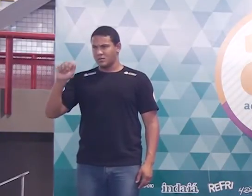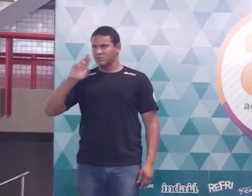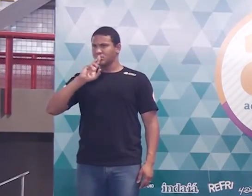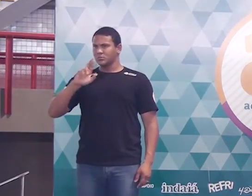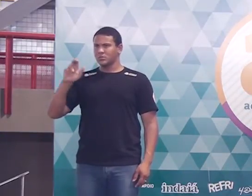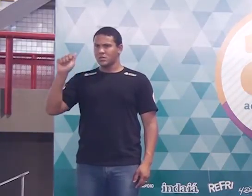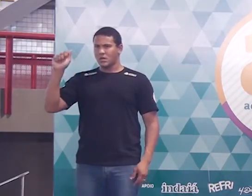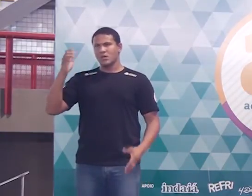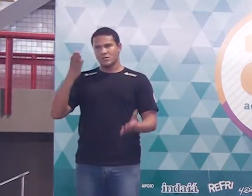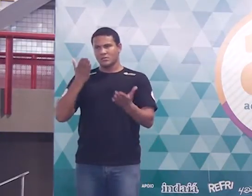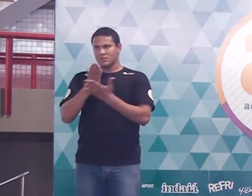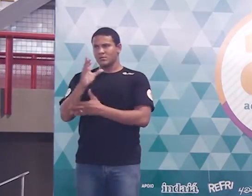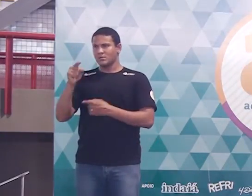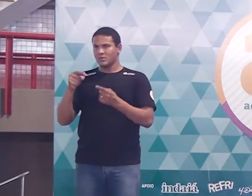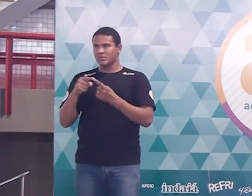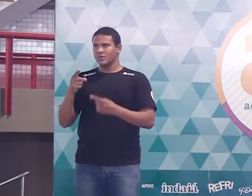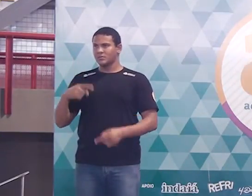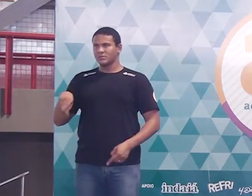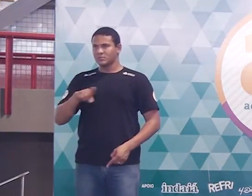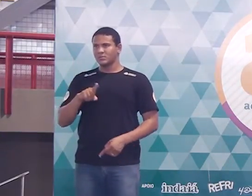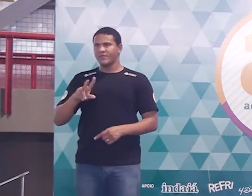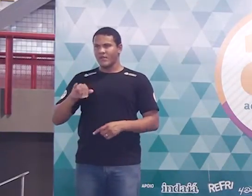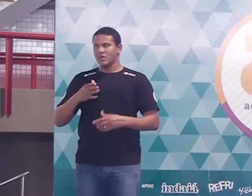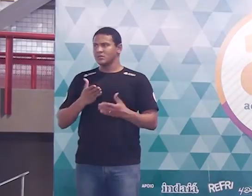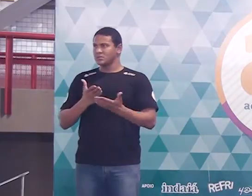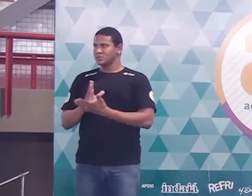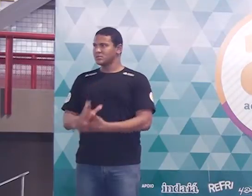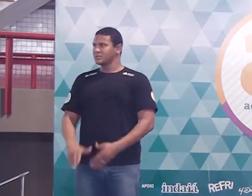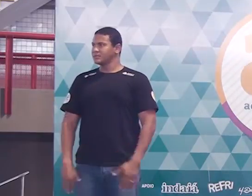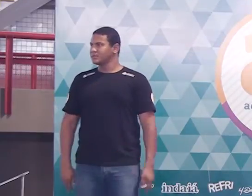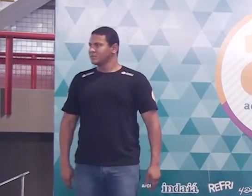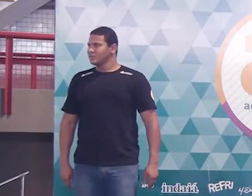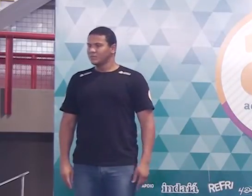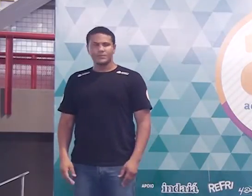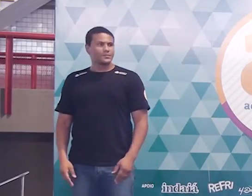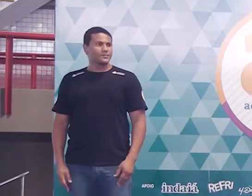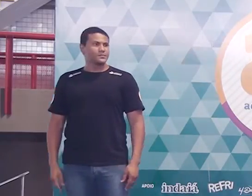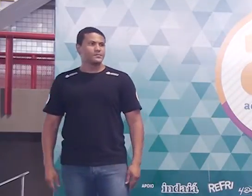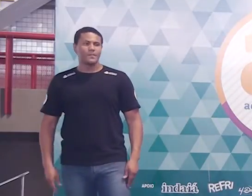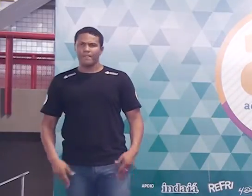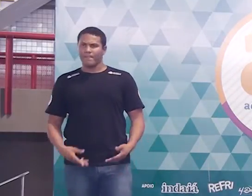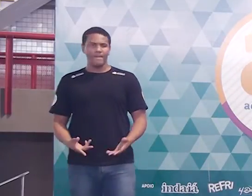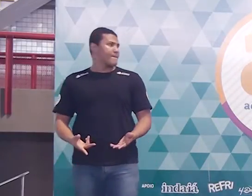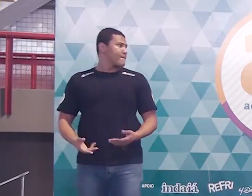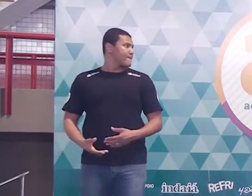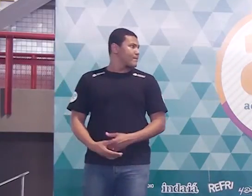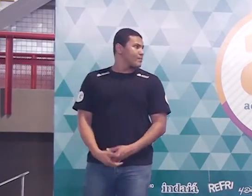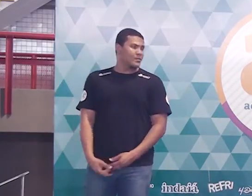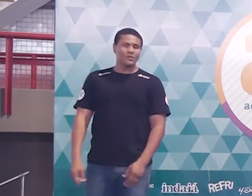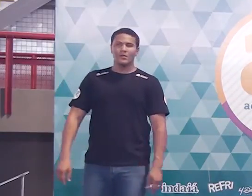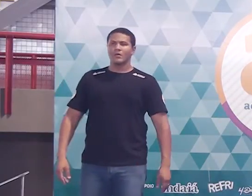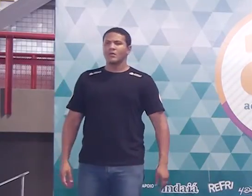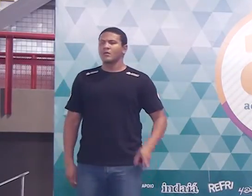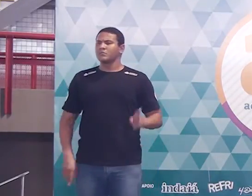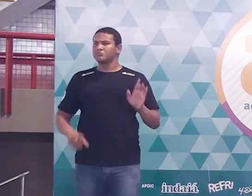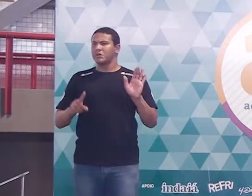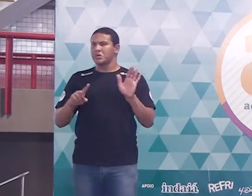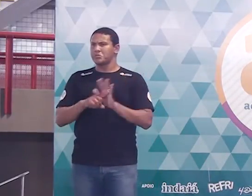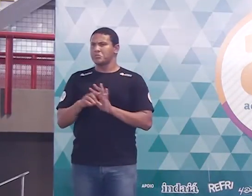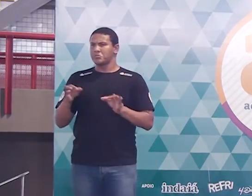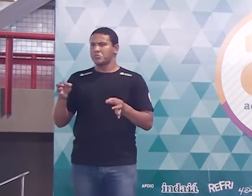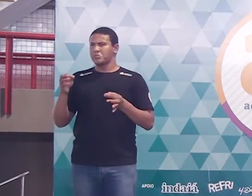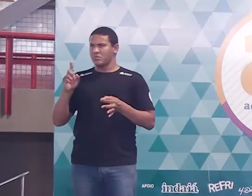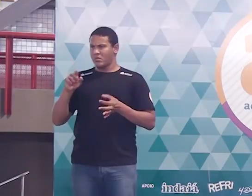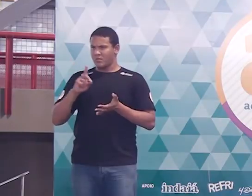de aprovação, né? Que vai ser o sucesso aí de vocês. É verdade que é liberado metano na decomposição